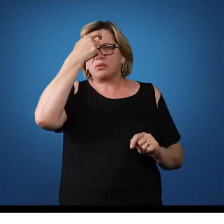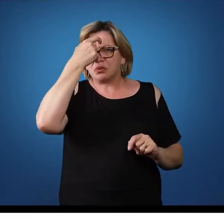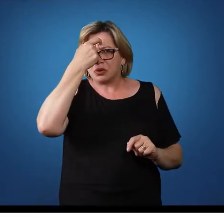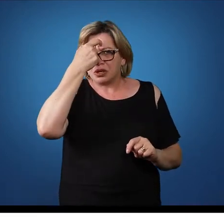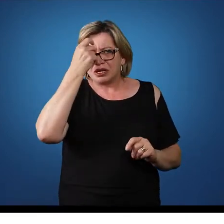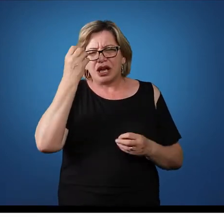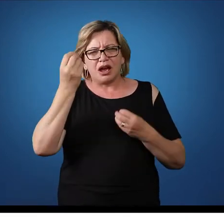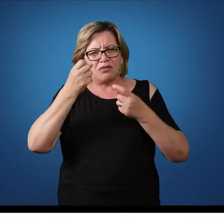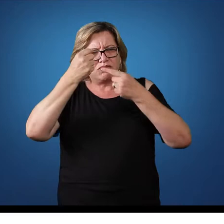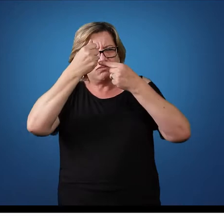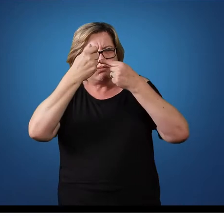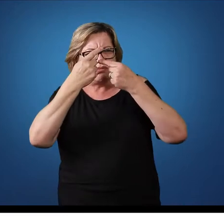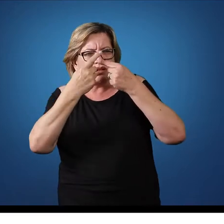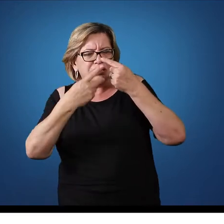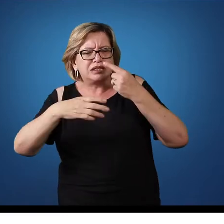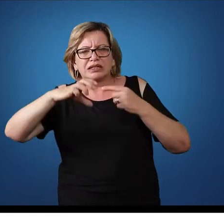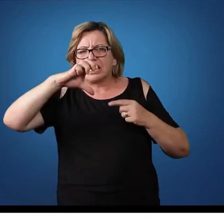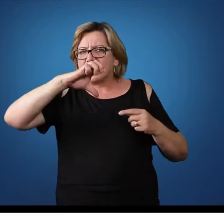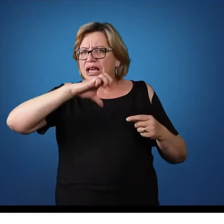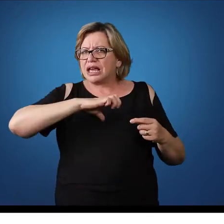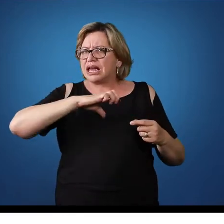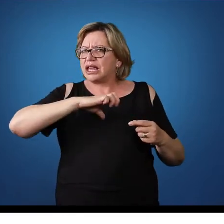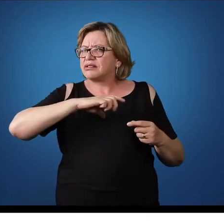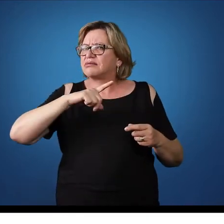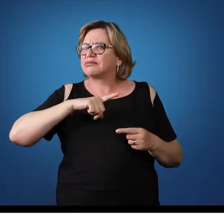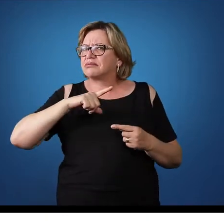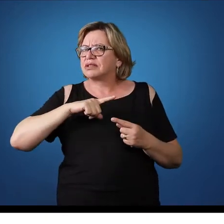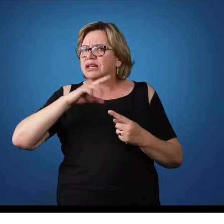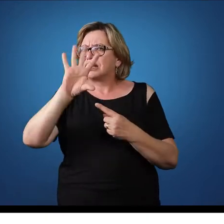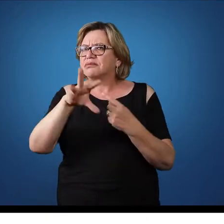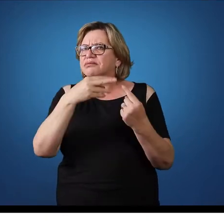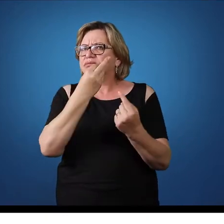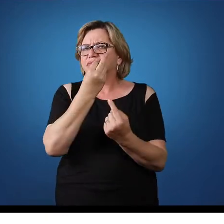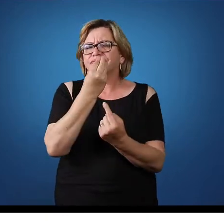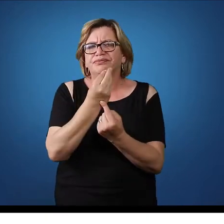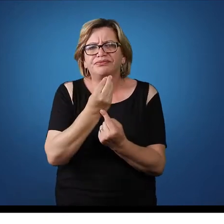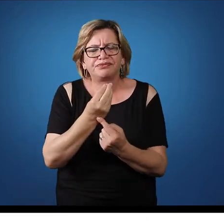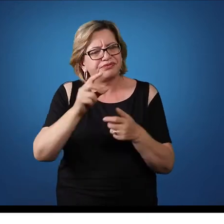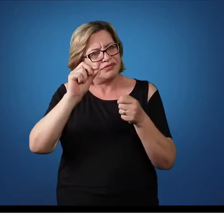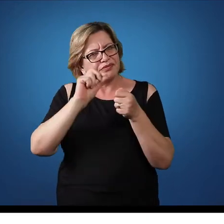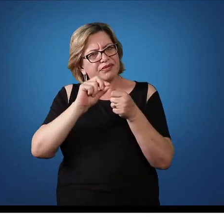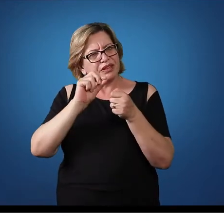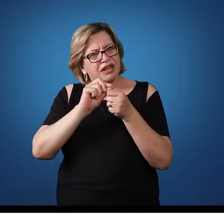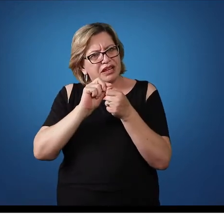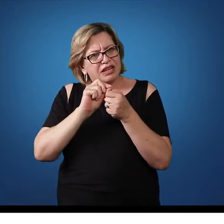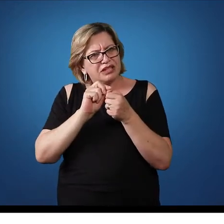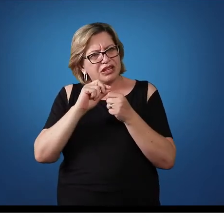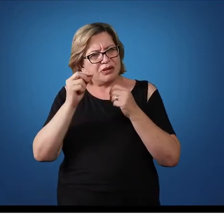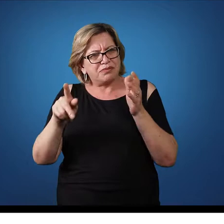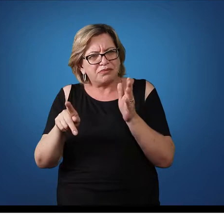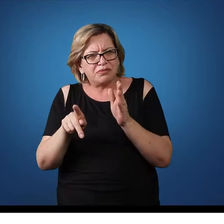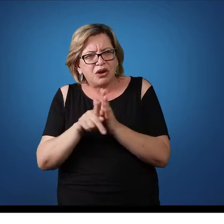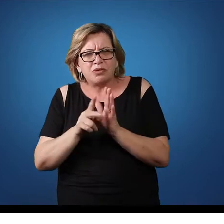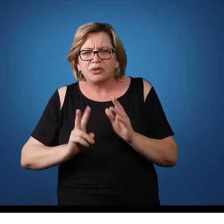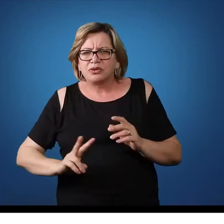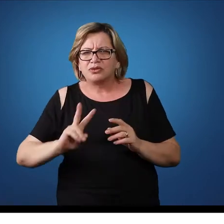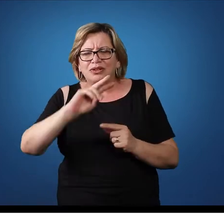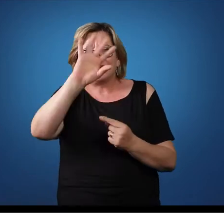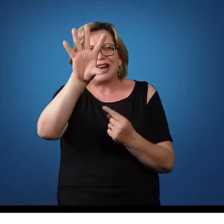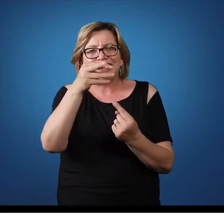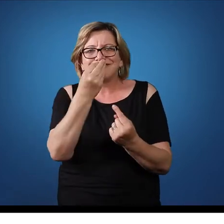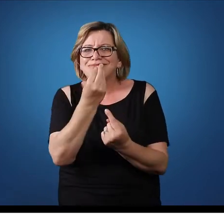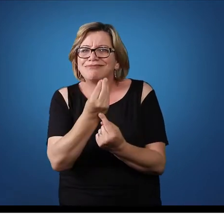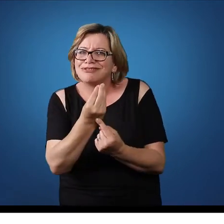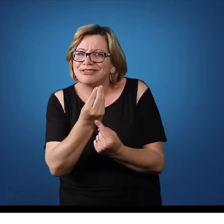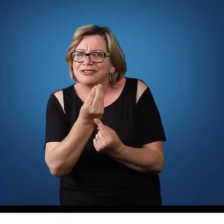que essa característica ética que a gente pode projetar nas obras de arte faz parte do seu valor artístico, do seu valor estético